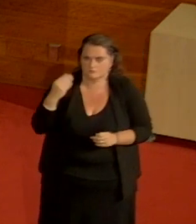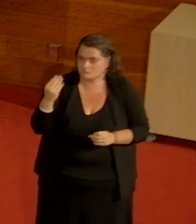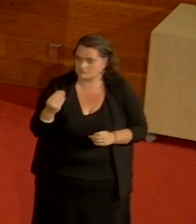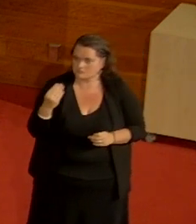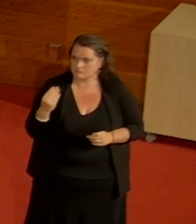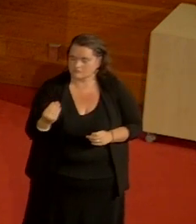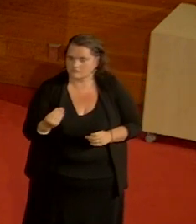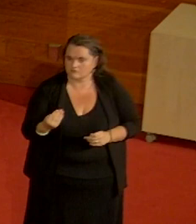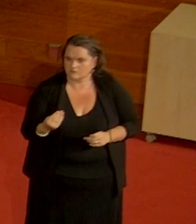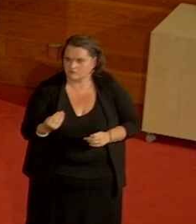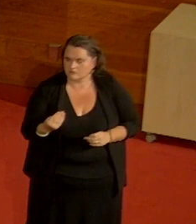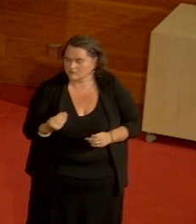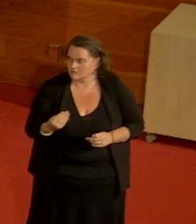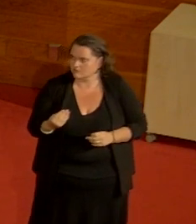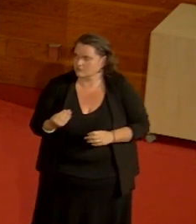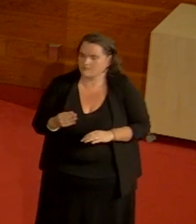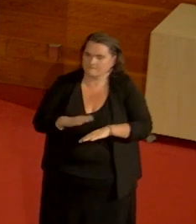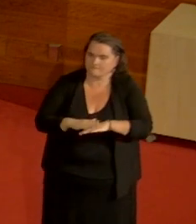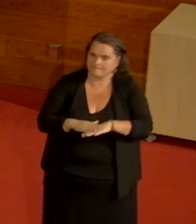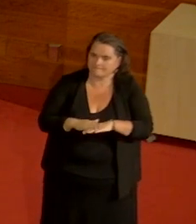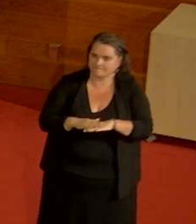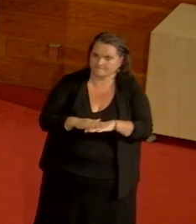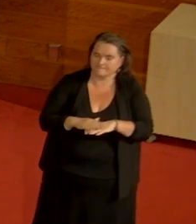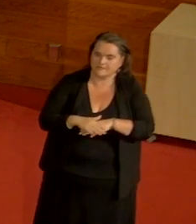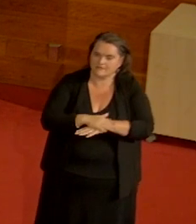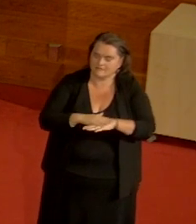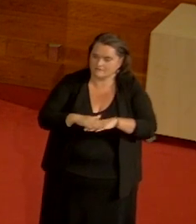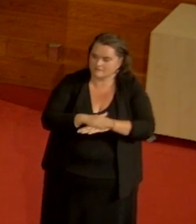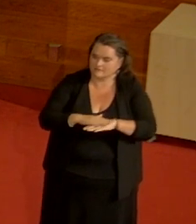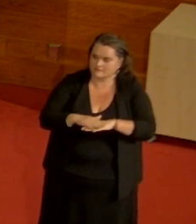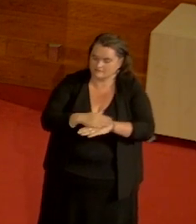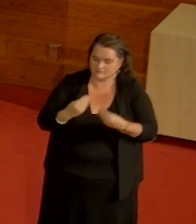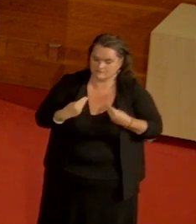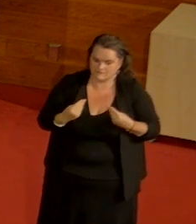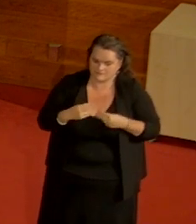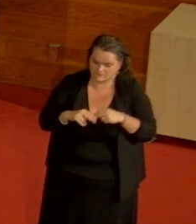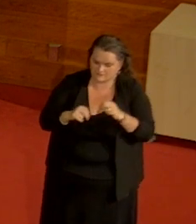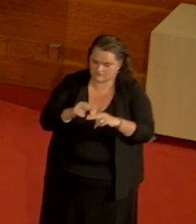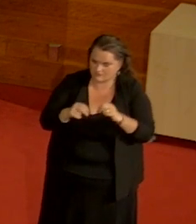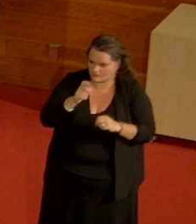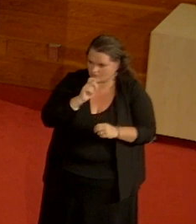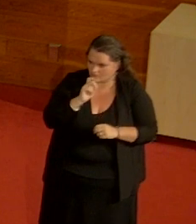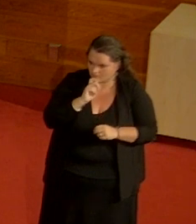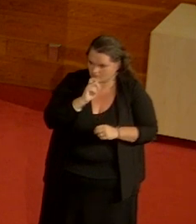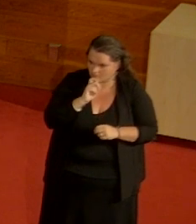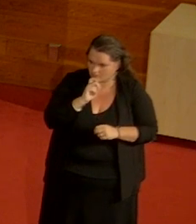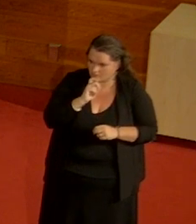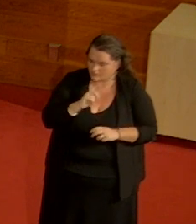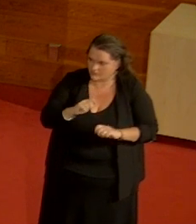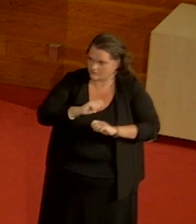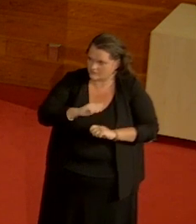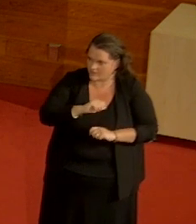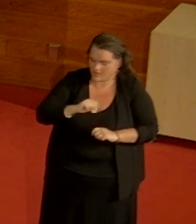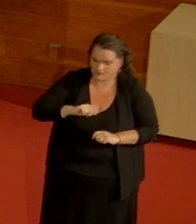a para para recrear Cuál es la base sobre la que voy a construir mi vida y y que está generando la la